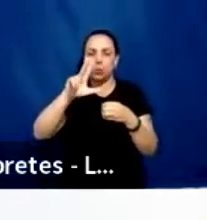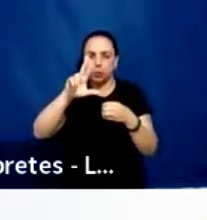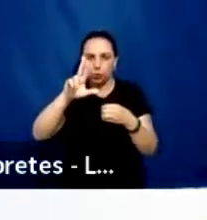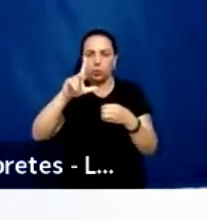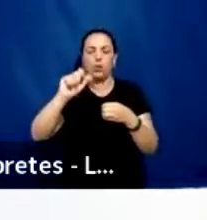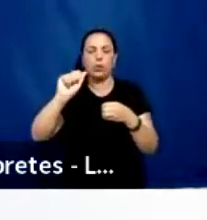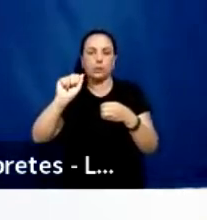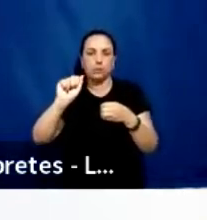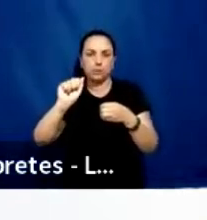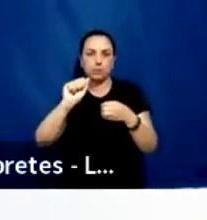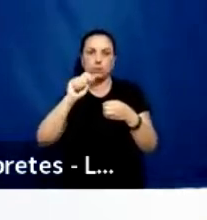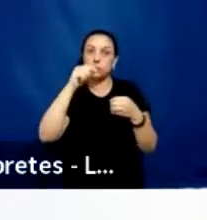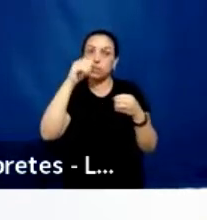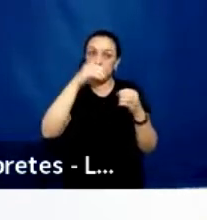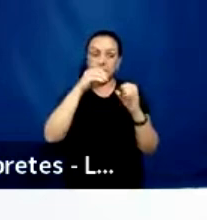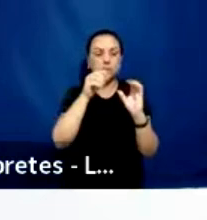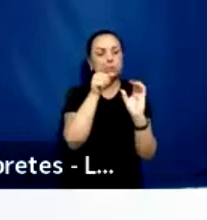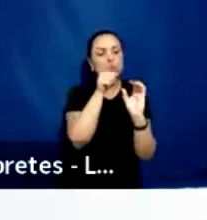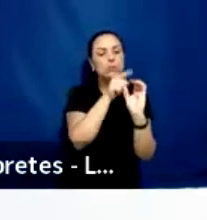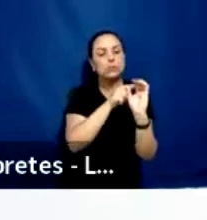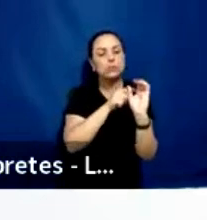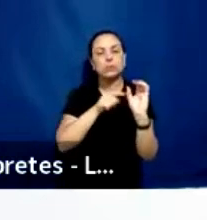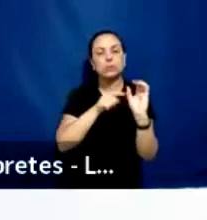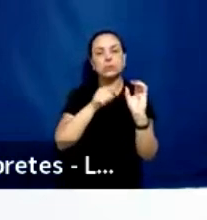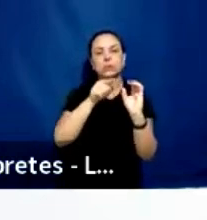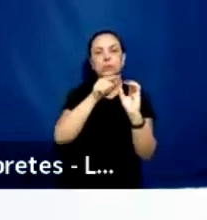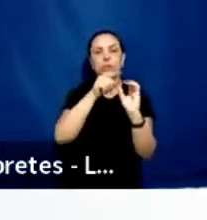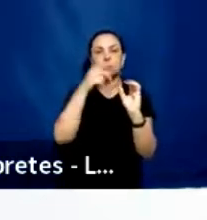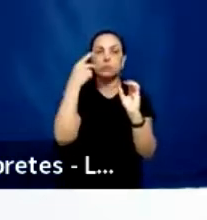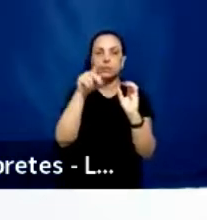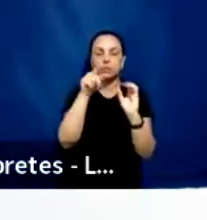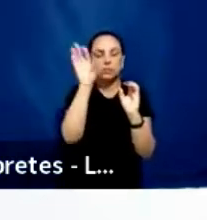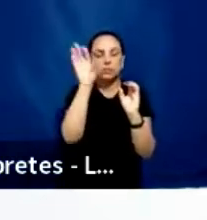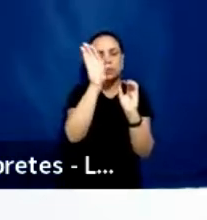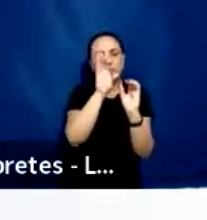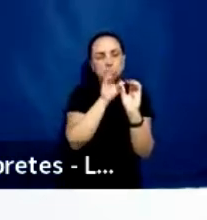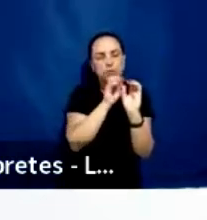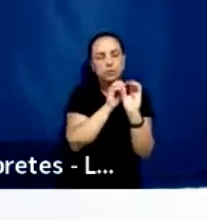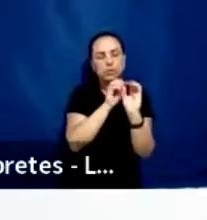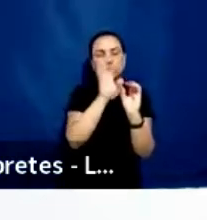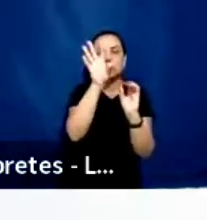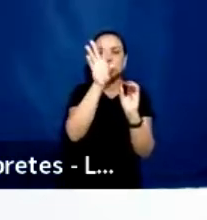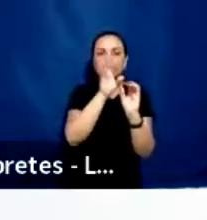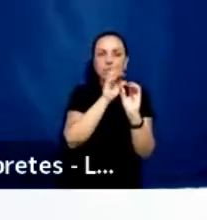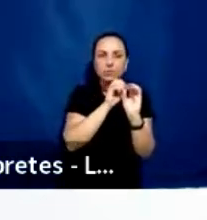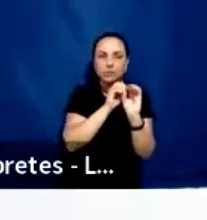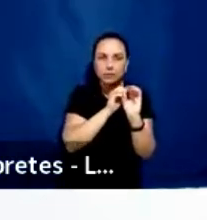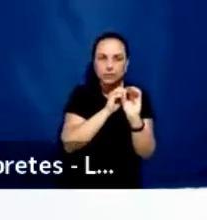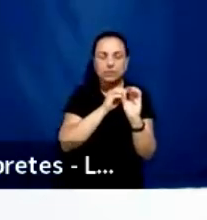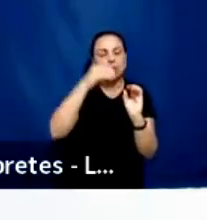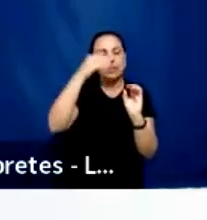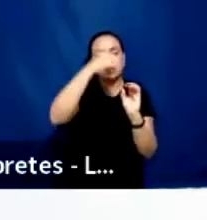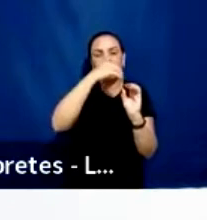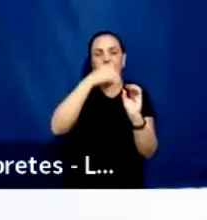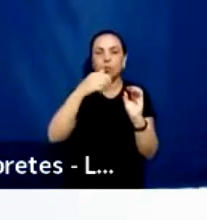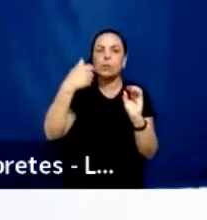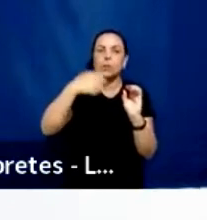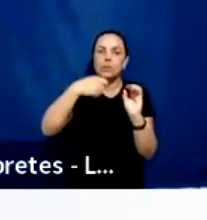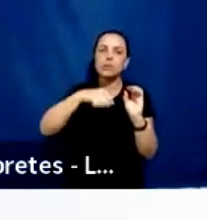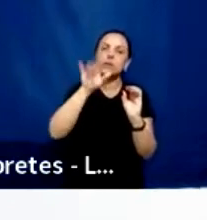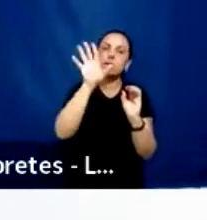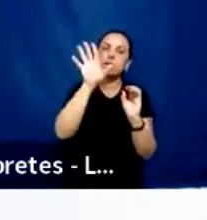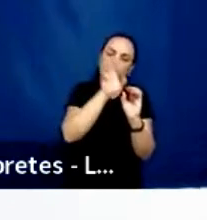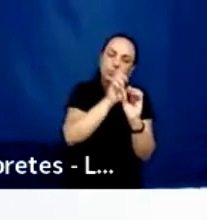né, a membrana lipídica dela, que é aquela membrana de gordura, né? Quando o